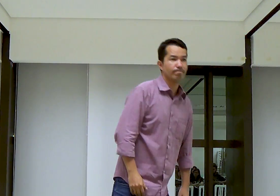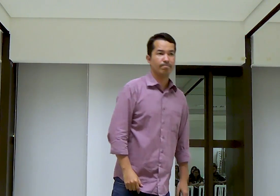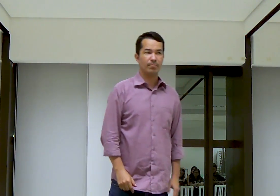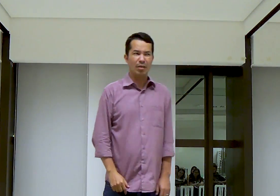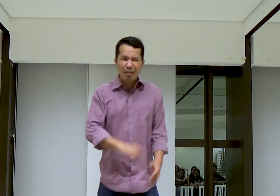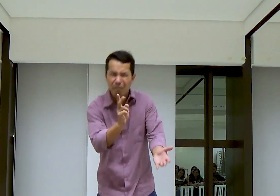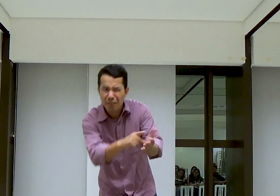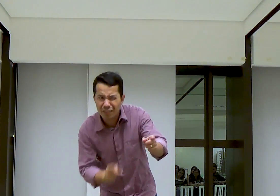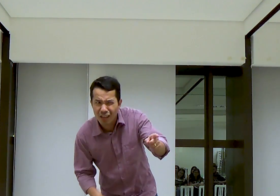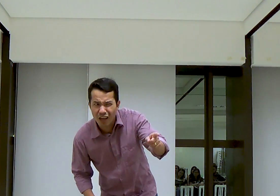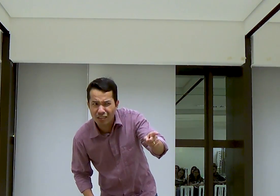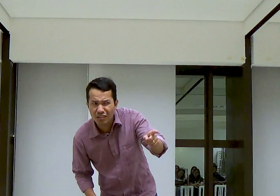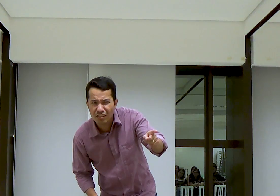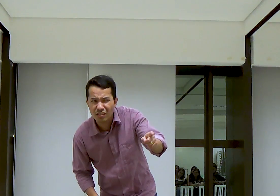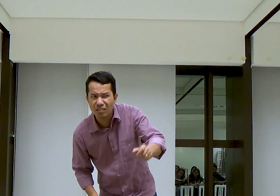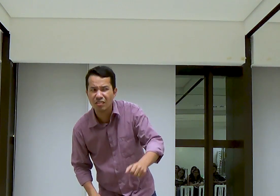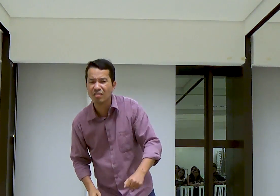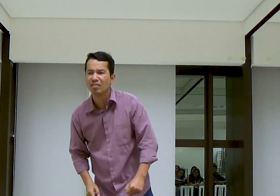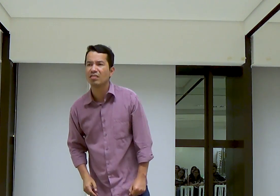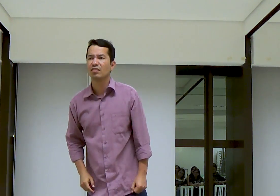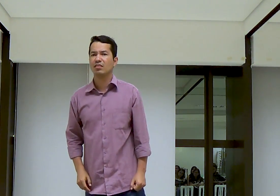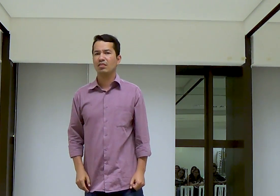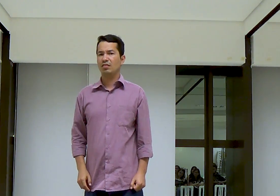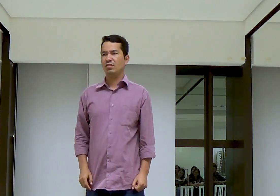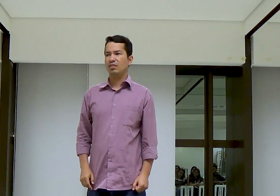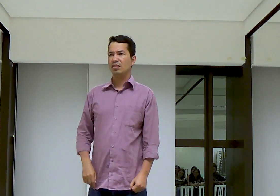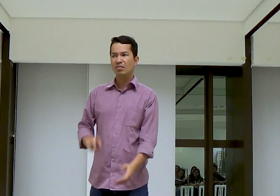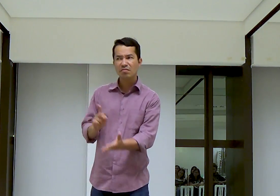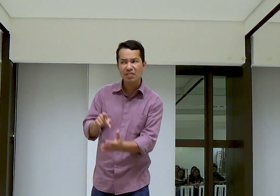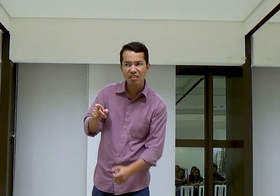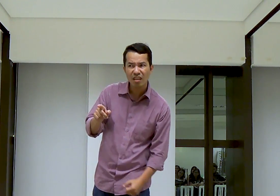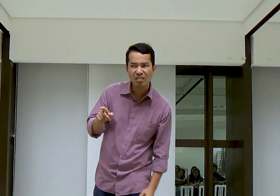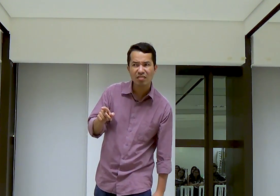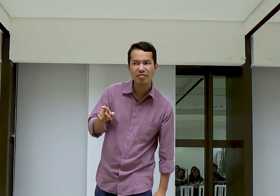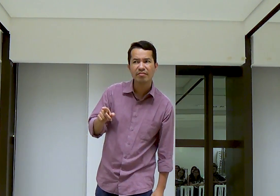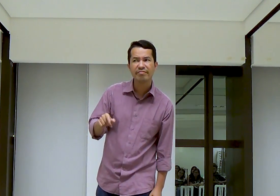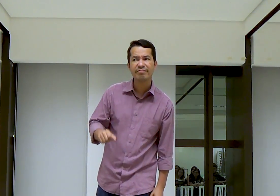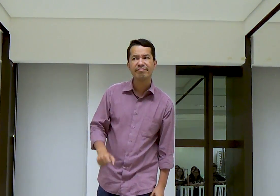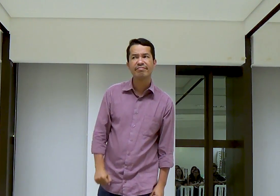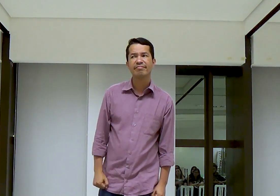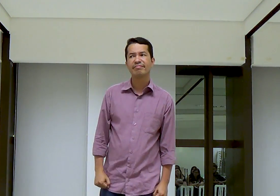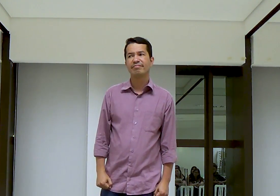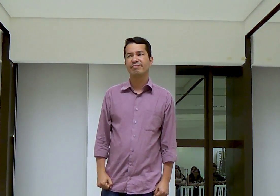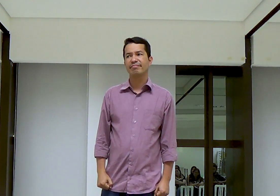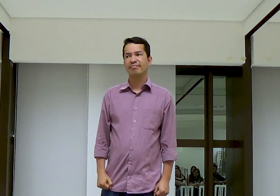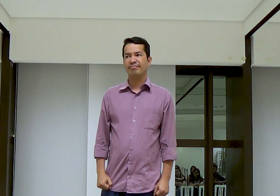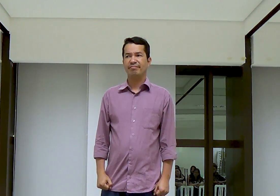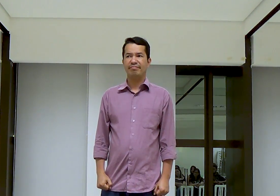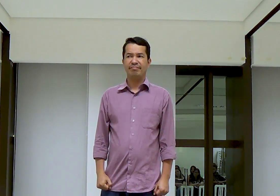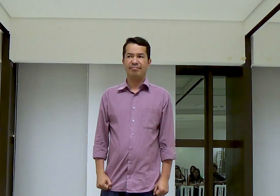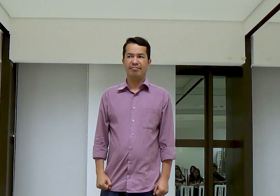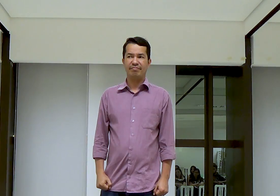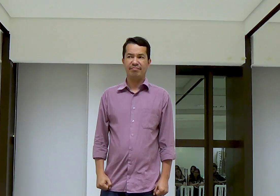das outras coisas que o mundo te proporciona? Eu quero saber, de verdade, pense.